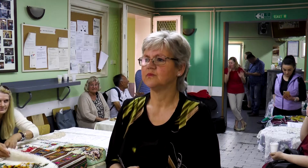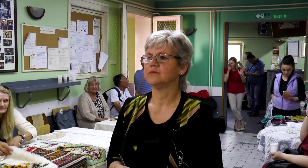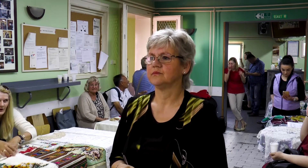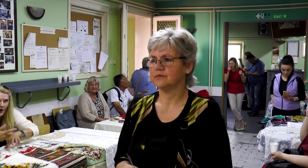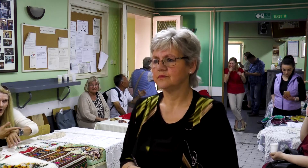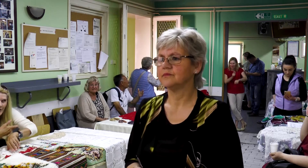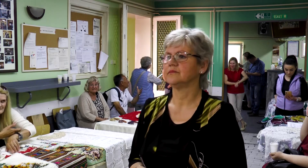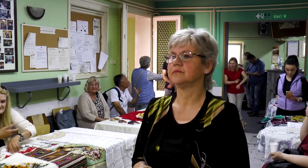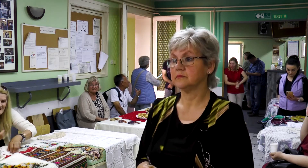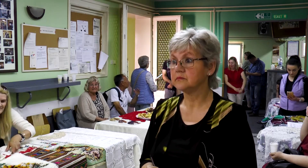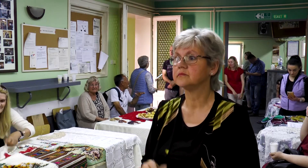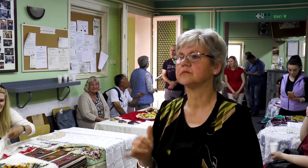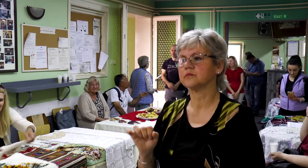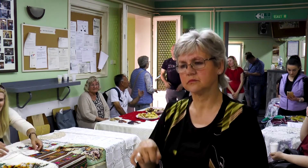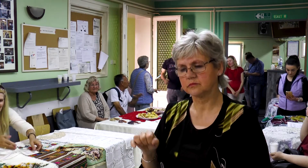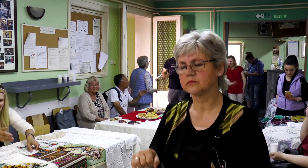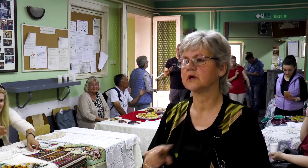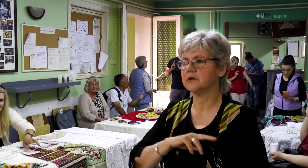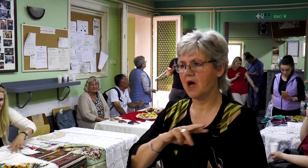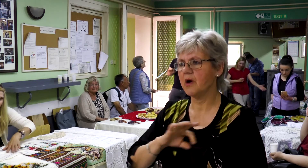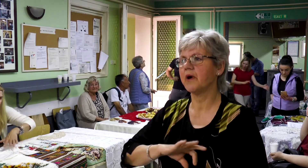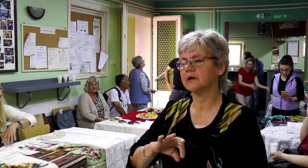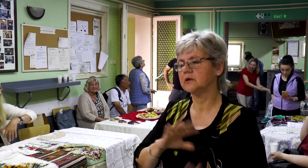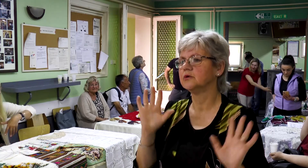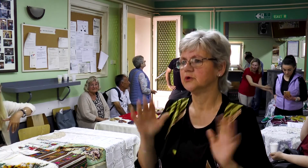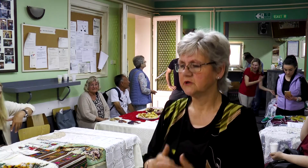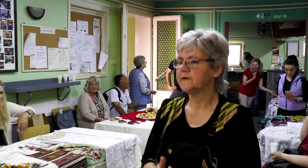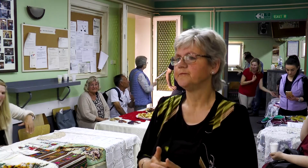imamo dosta uspeha kao organizacija.